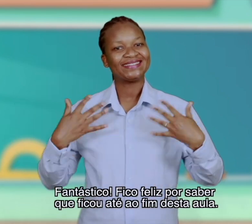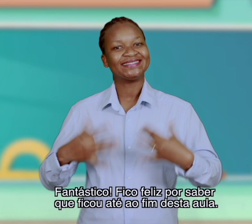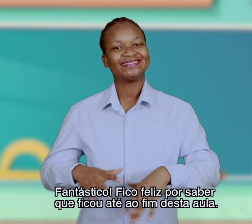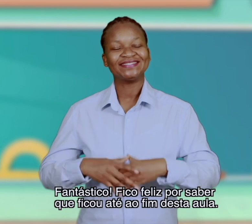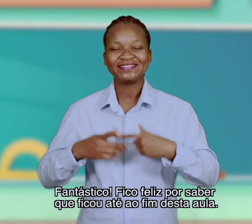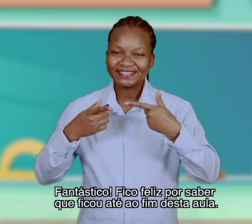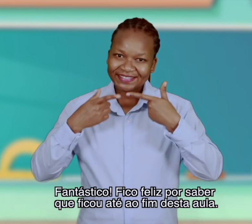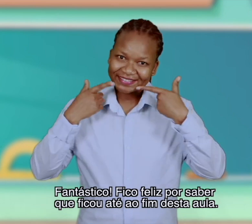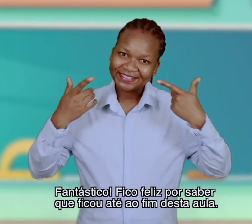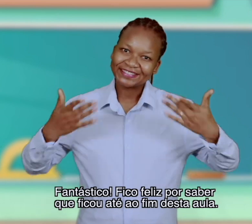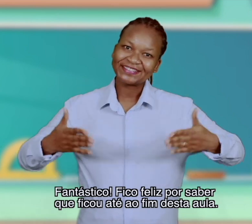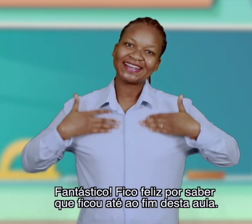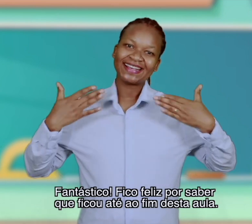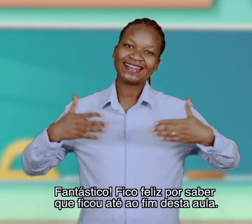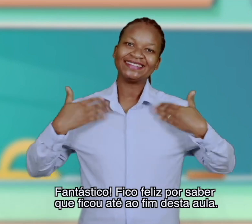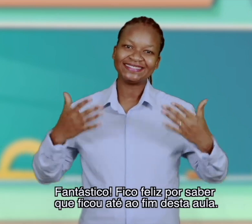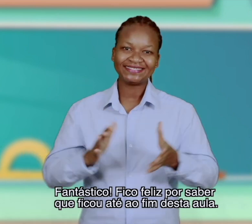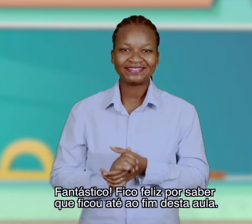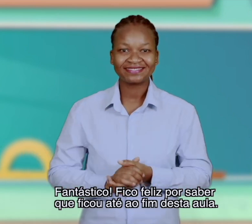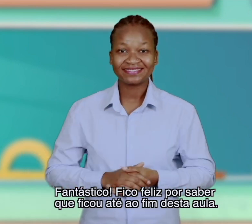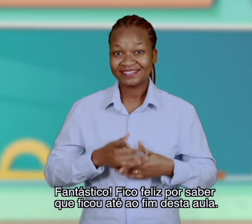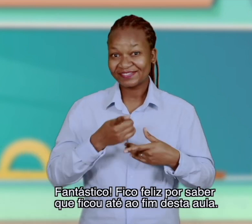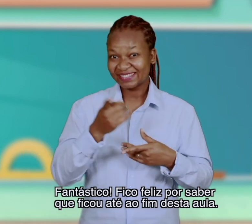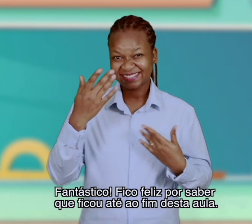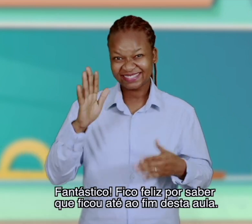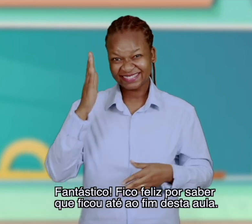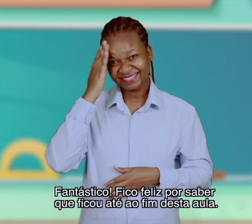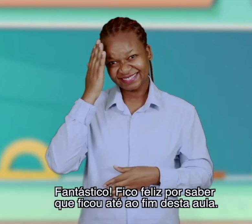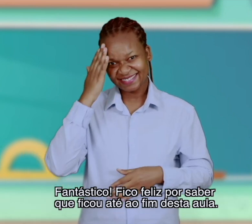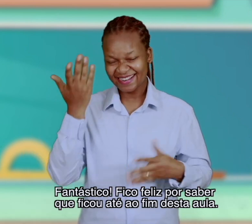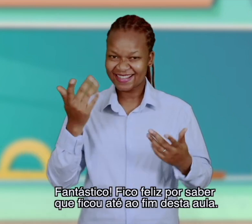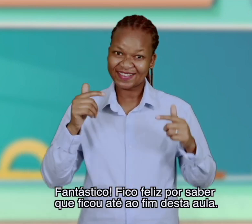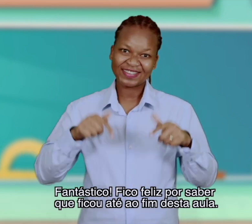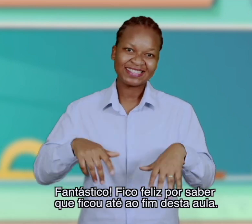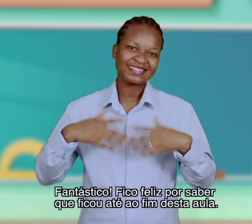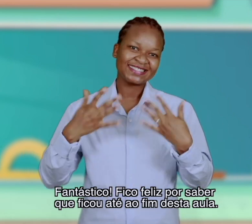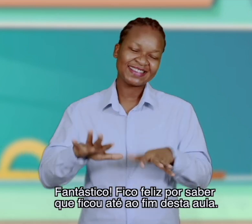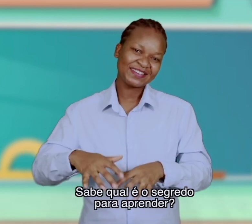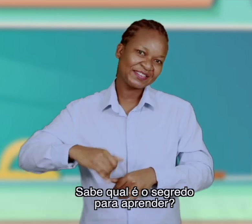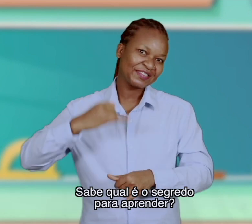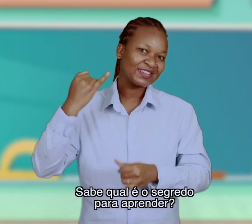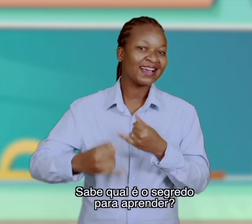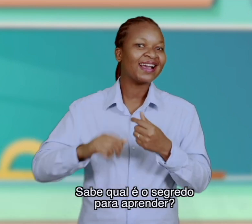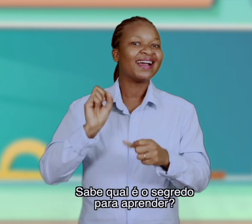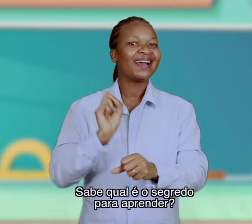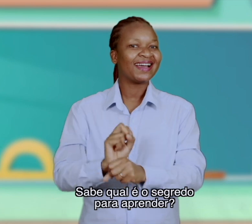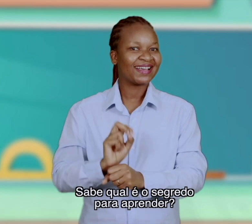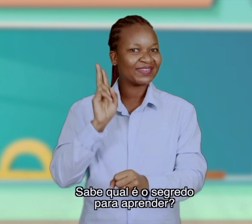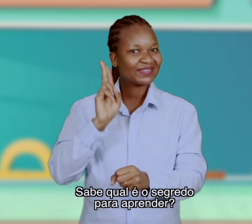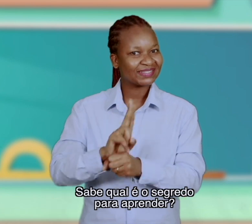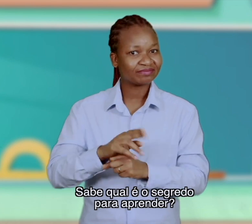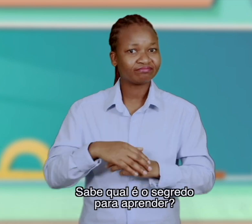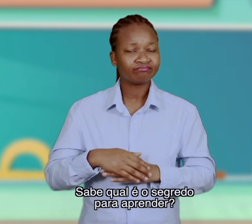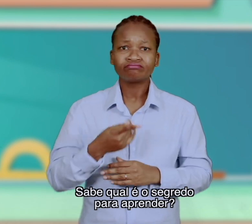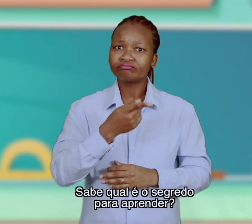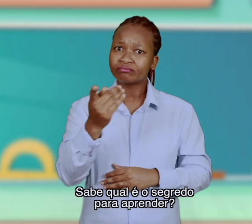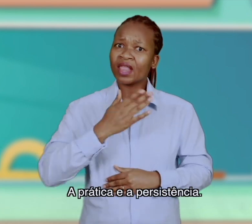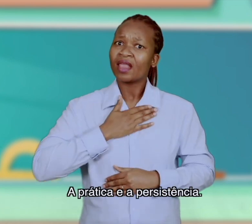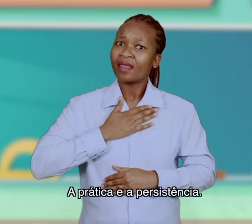Fantástico! Fico feliz por saber que você ficou até o fim desta aula. Sabe qual é o segredo para aprender? A